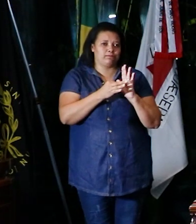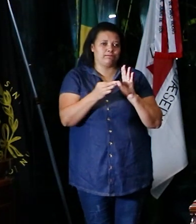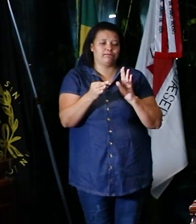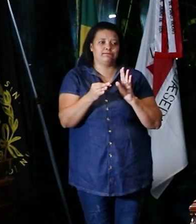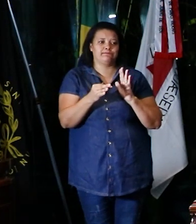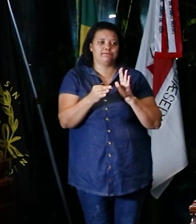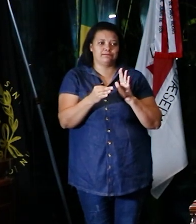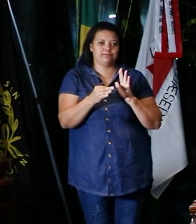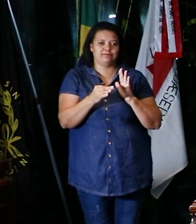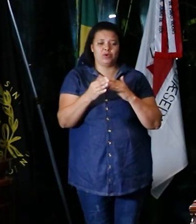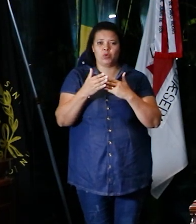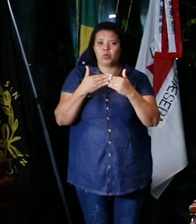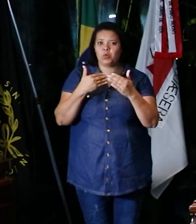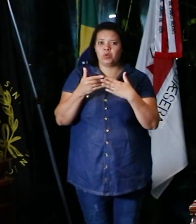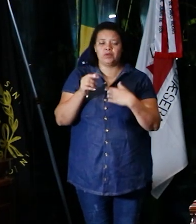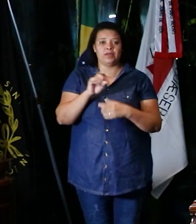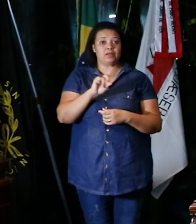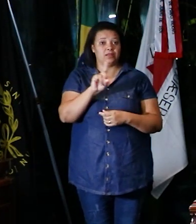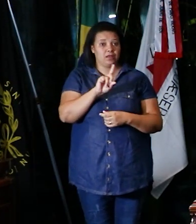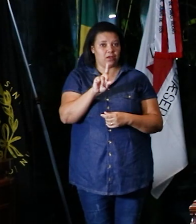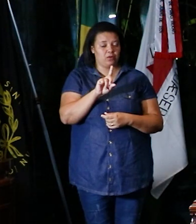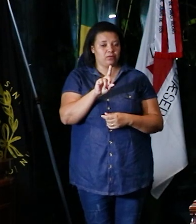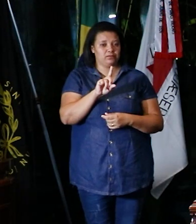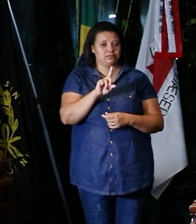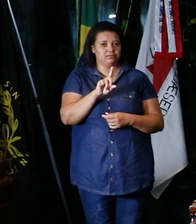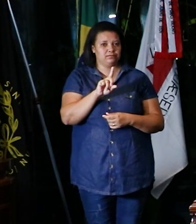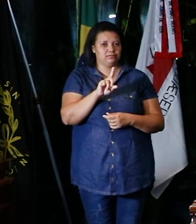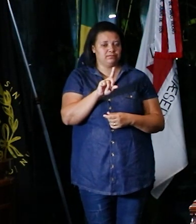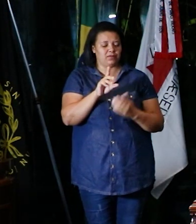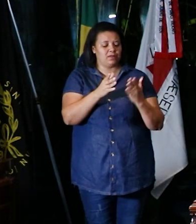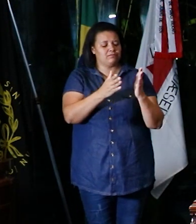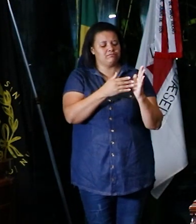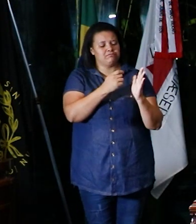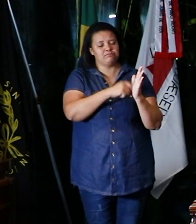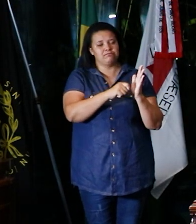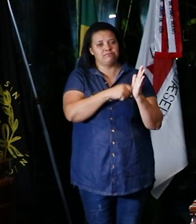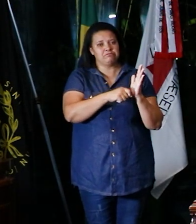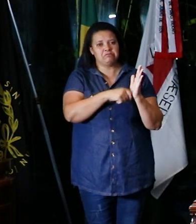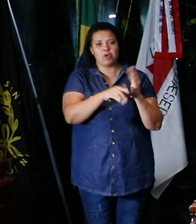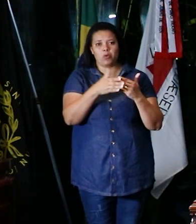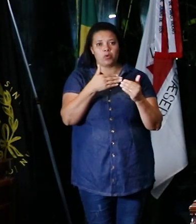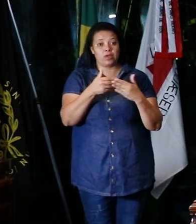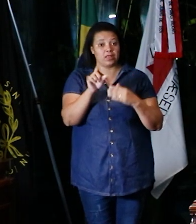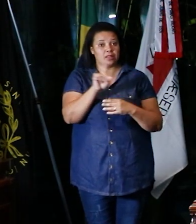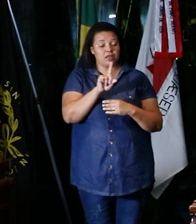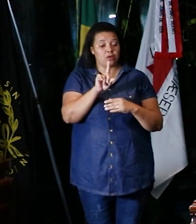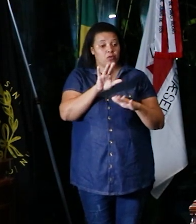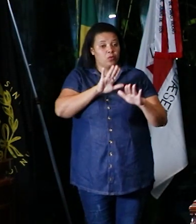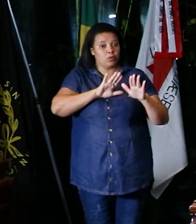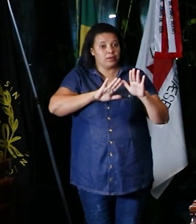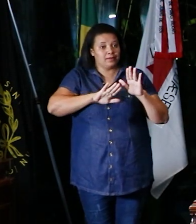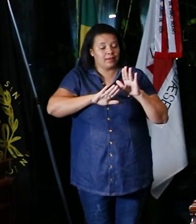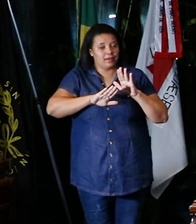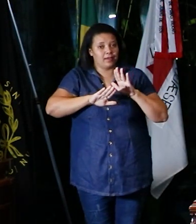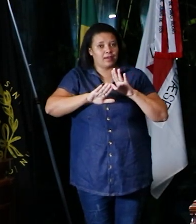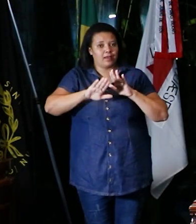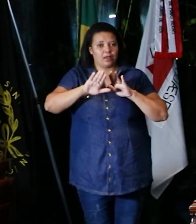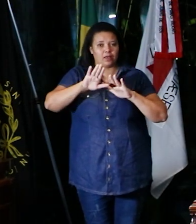uma página qualquer. Não é uma página qualquer. Há um cuidado extraordinário